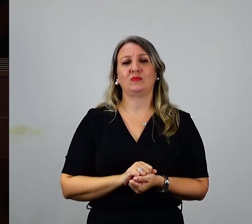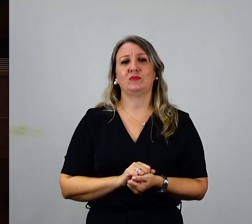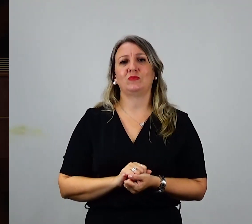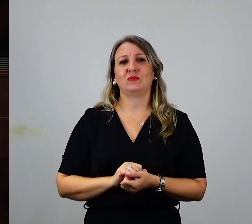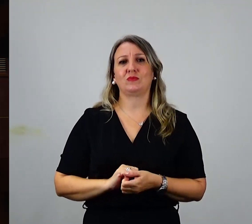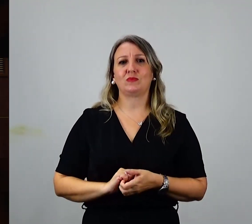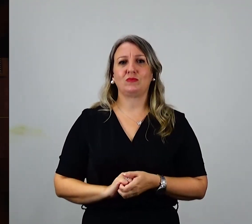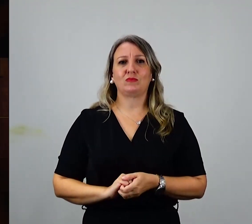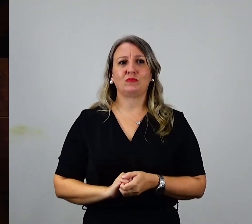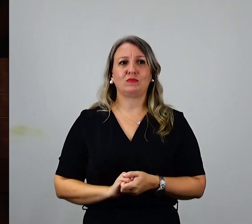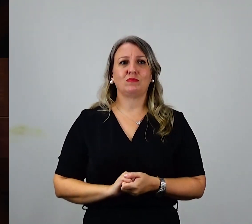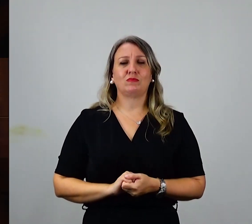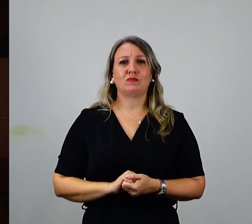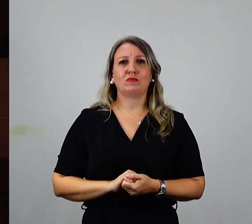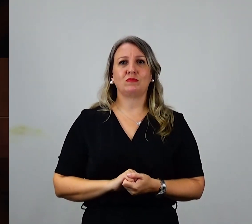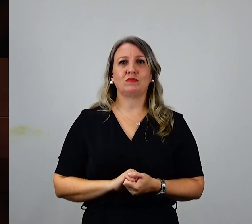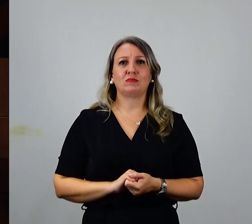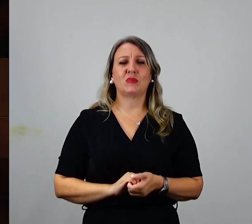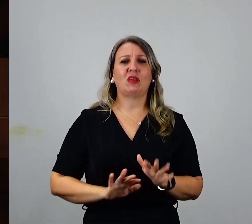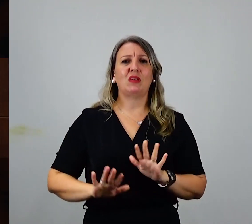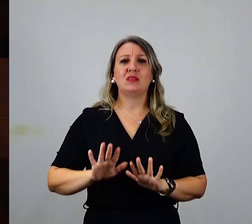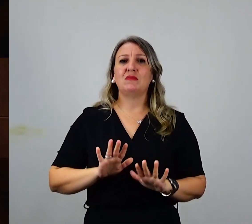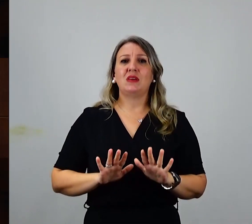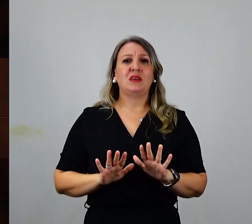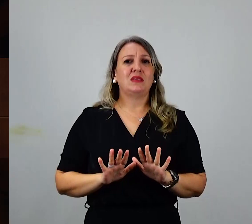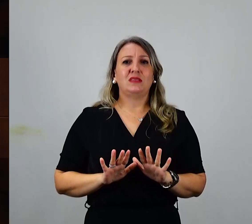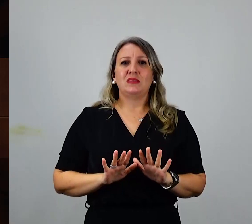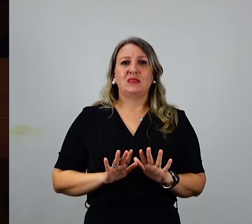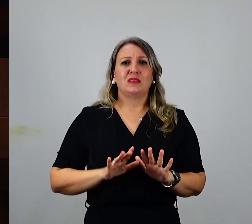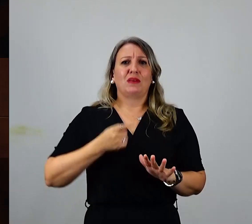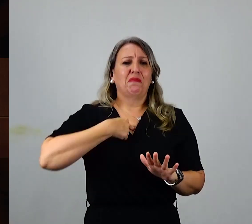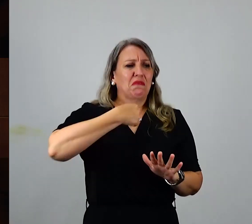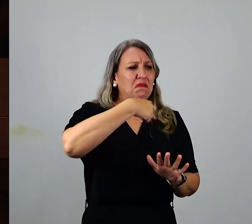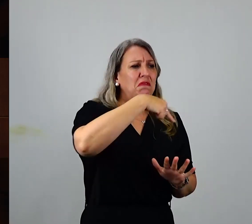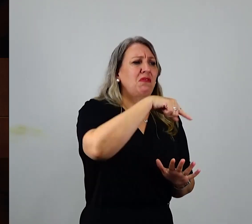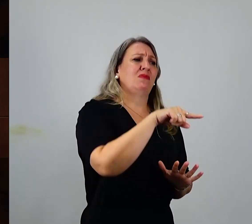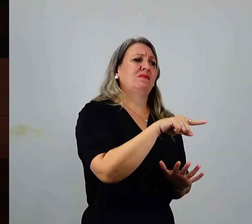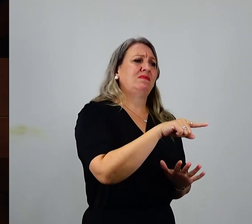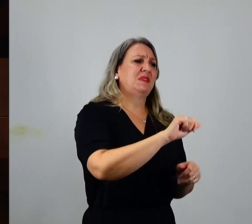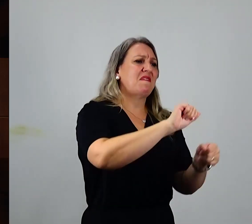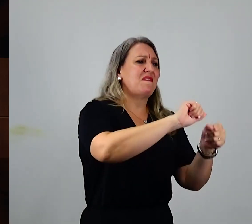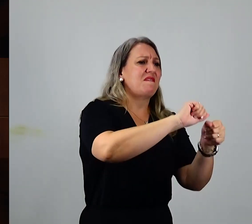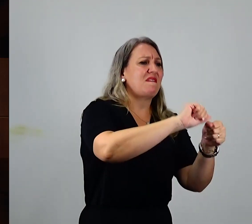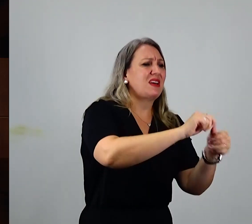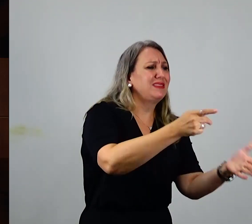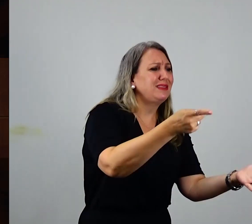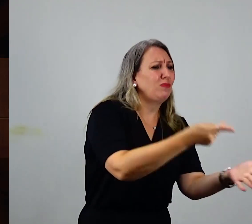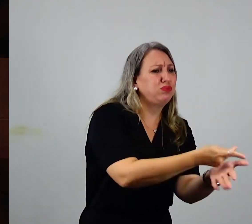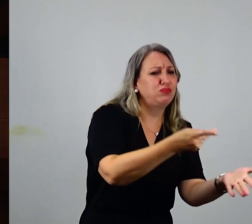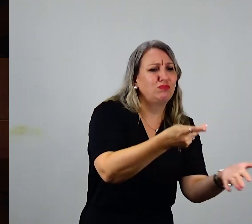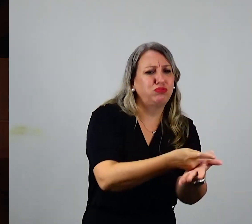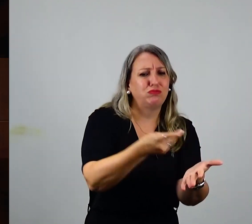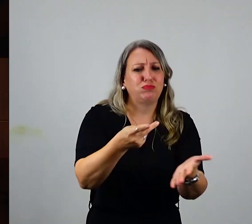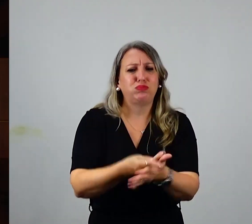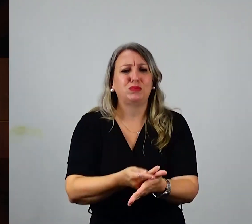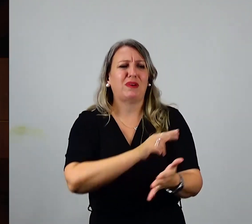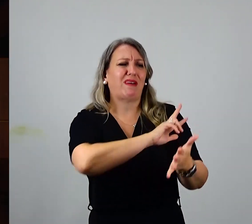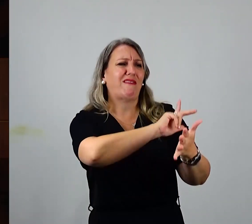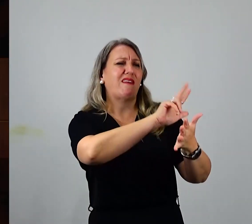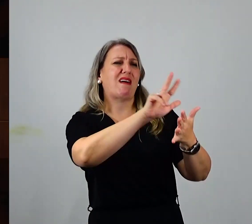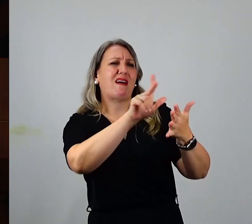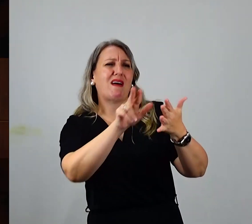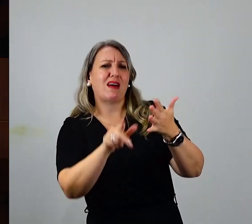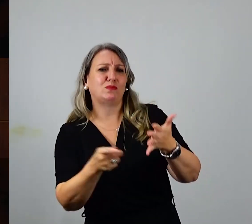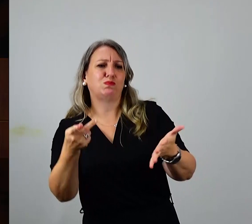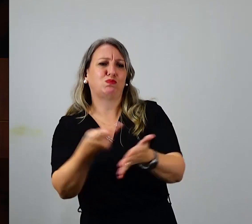Quantas vezes nós fazemos coisas que sabemos que desagradam a Deus, mas nós fazemos isso tendo certeza que